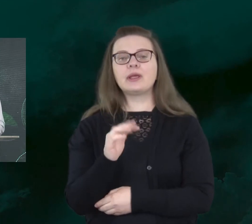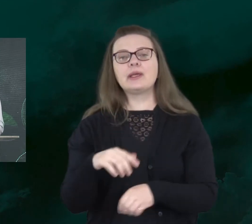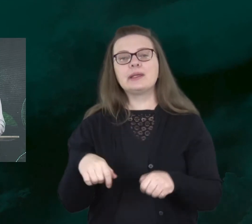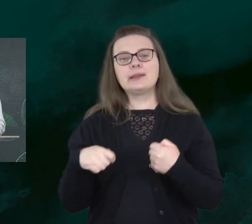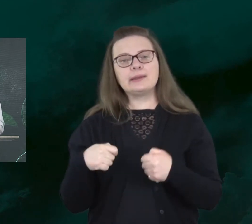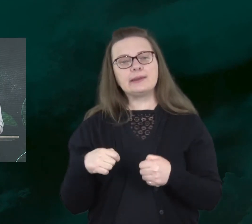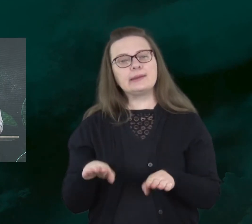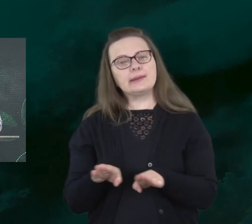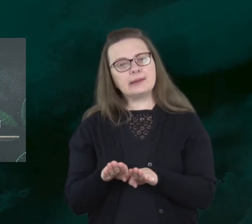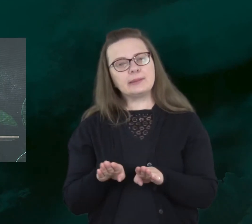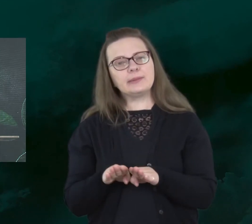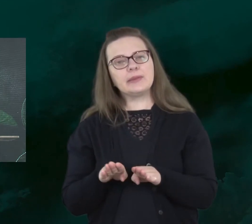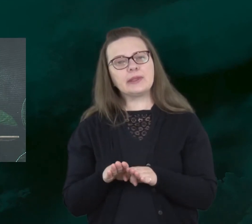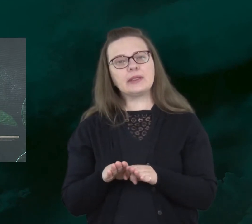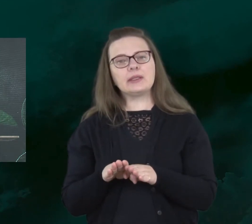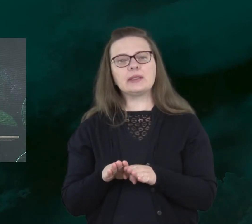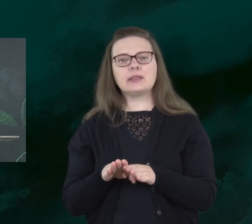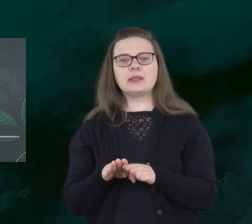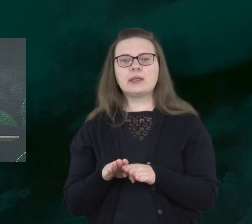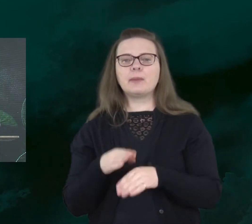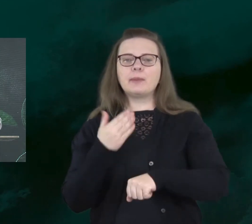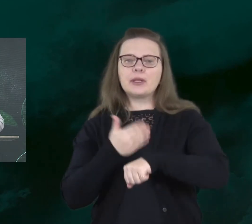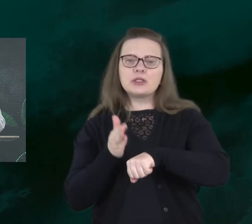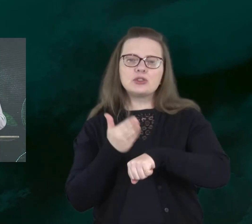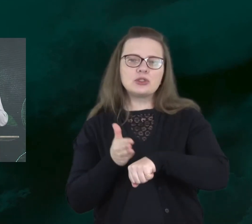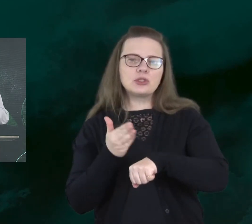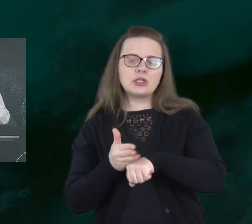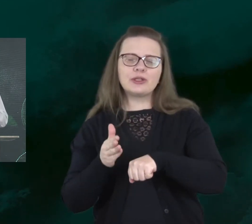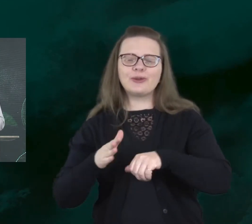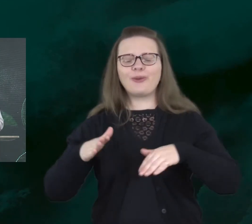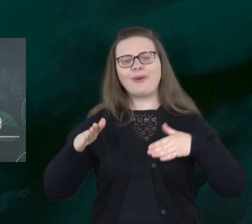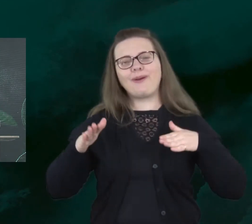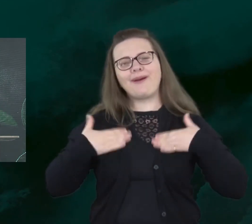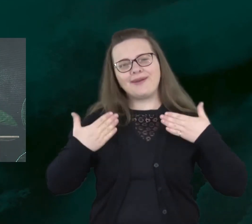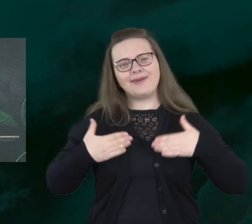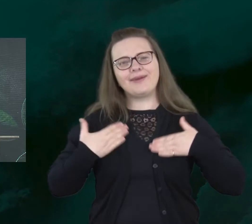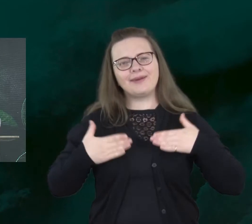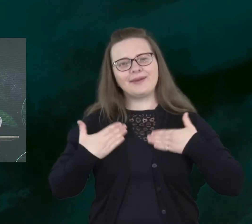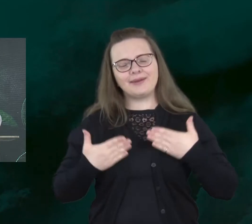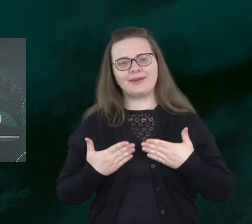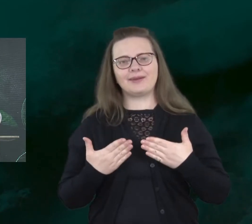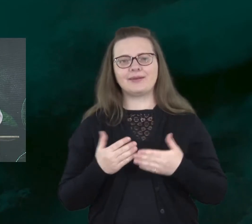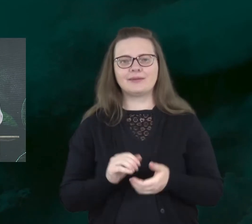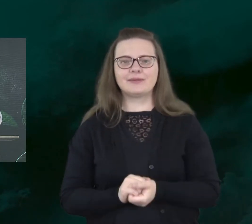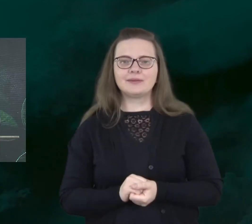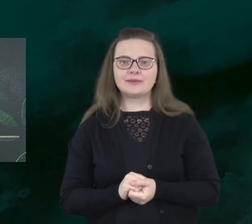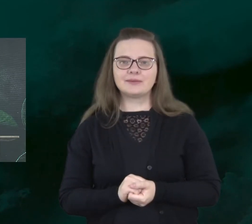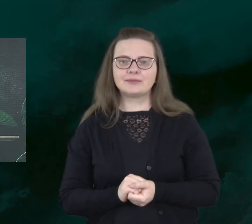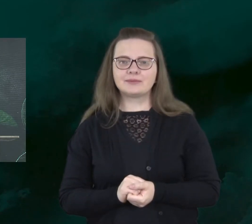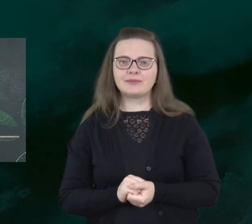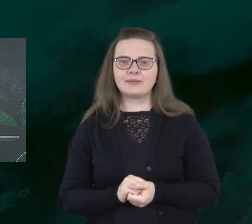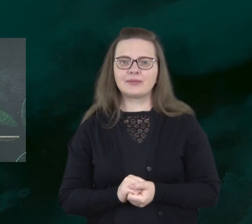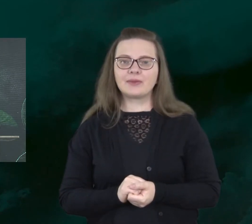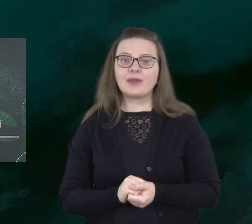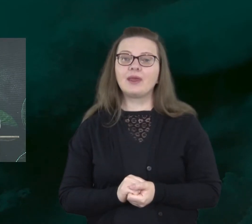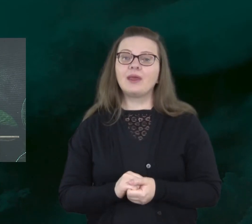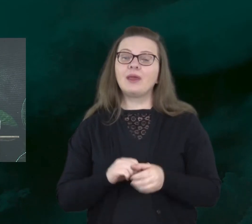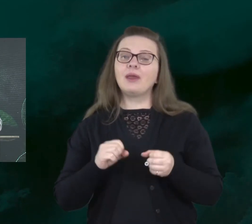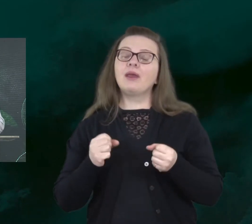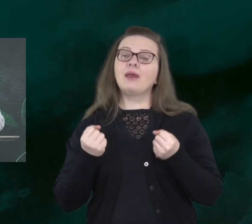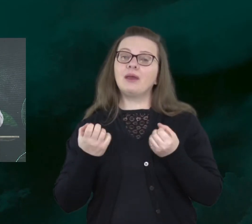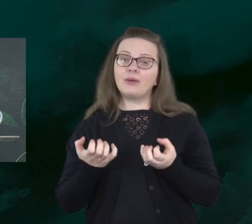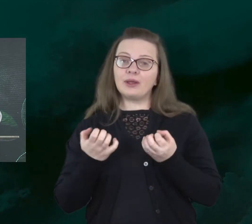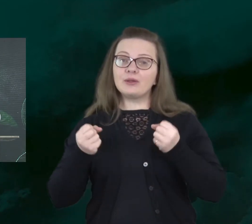não gemendo, porque isso não aproveita a vós. Então quero deixar claro que Deus deixou esses homens, esses